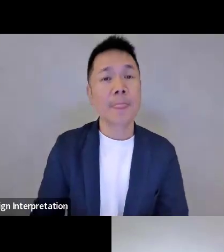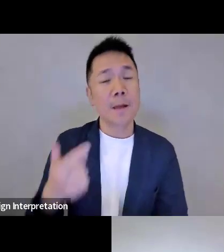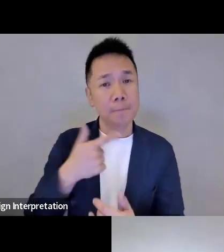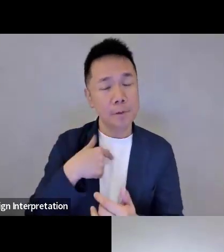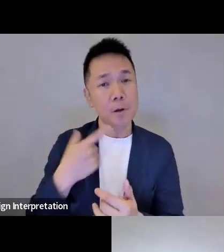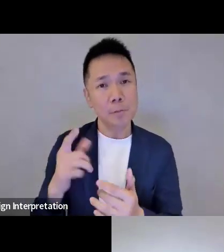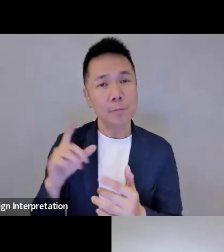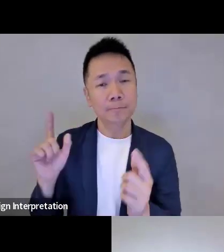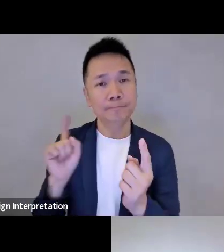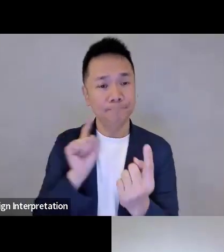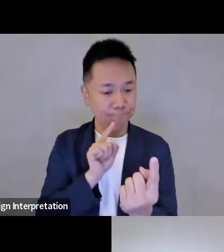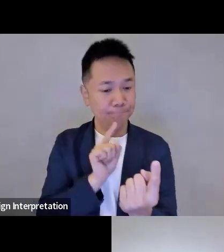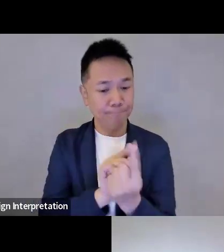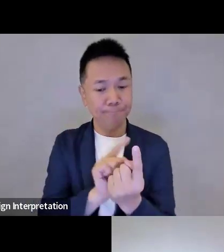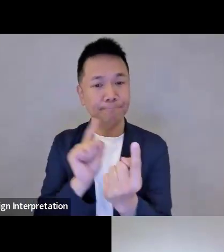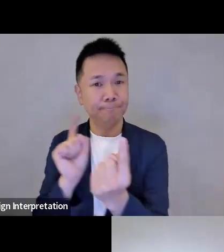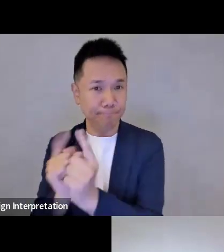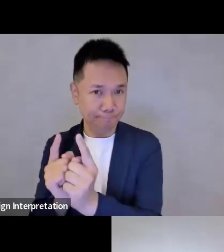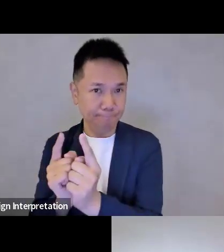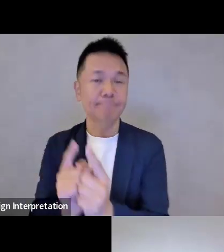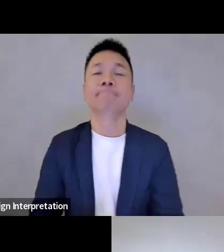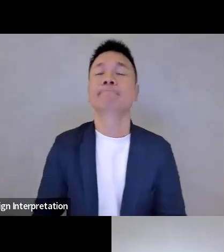里面的活动